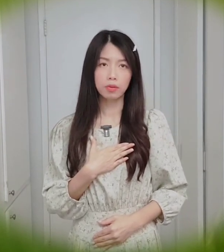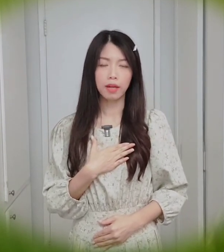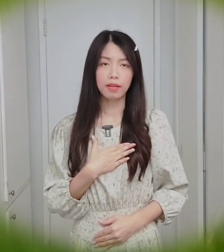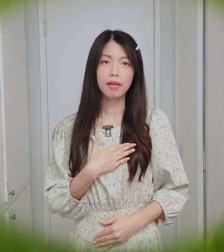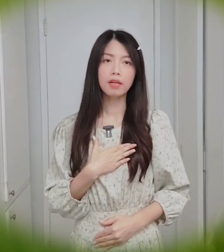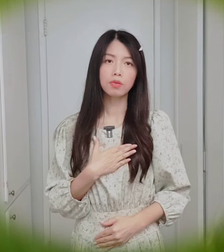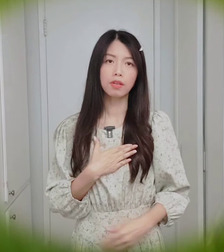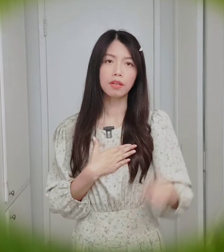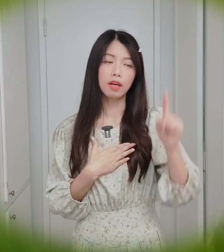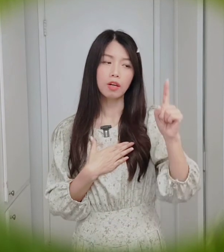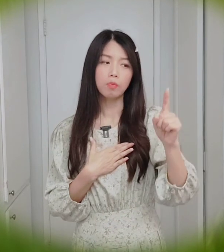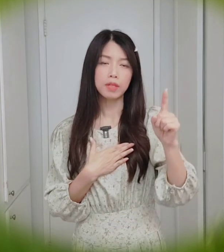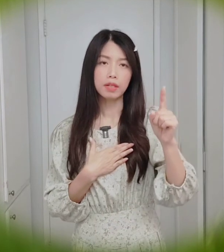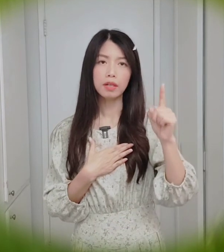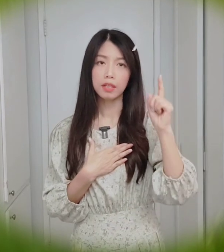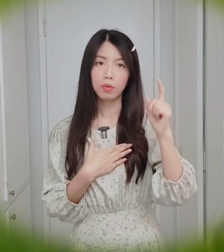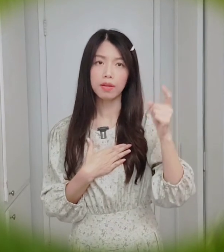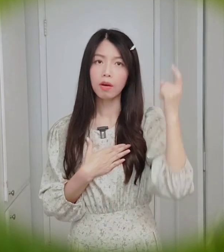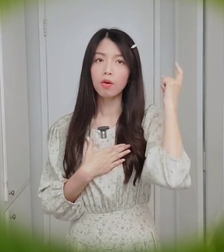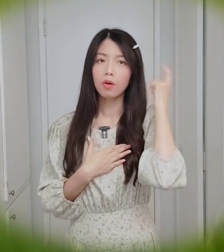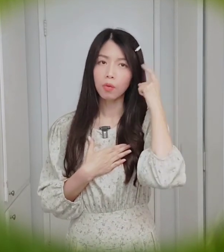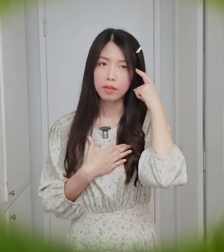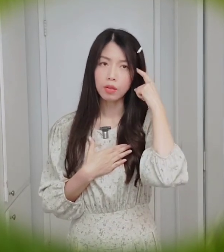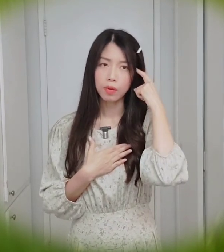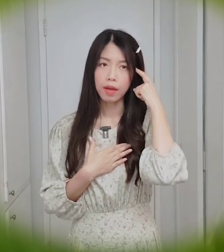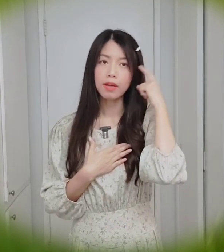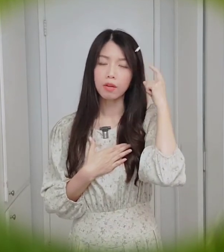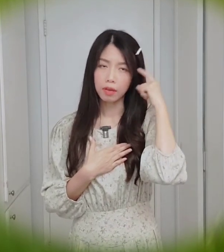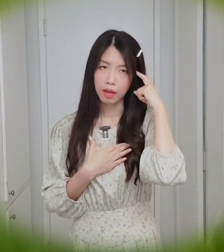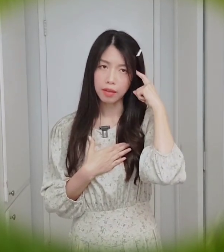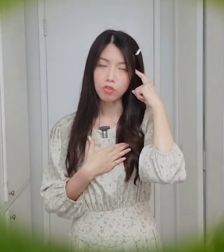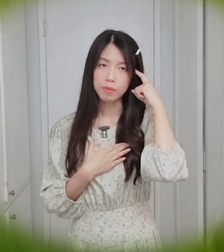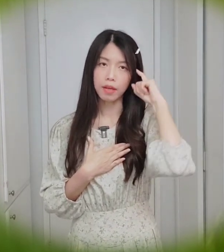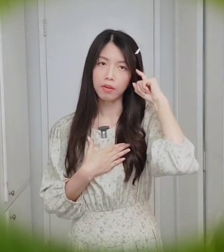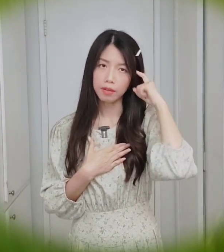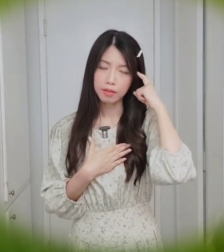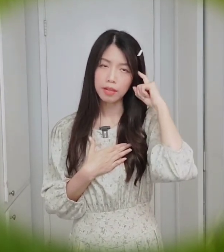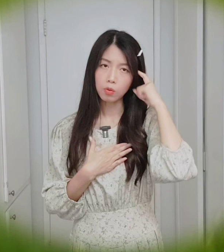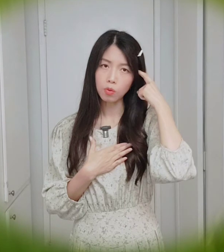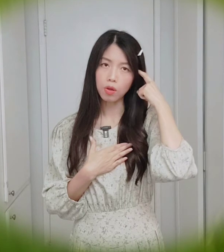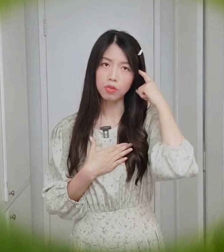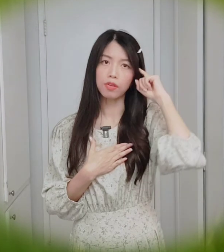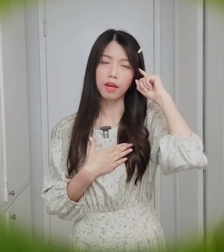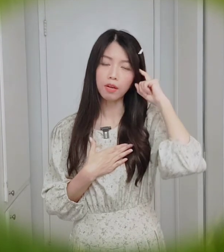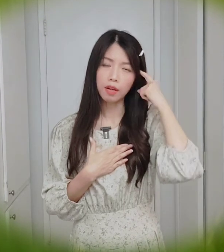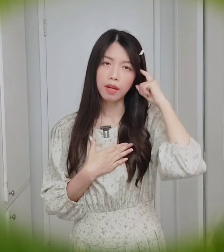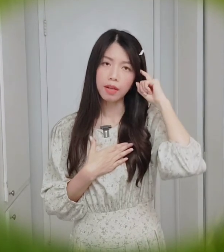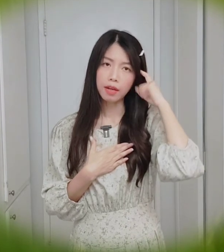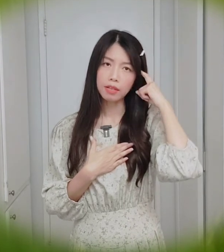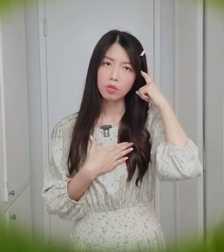생각지도 못한, 생각 수어는 검지를 이용해서 관자놀이에 이렇게 대주시면 돼요. 살짝 손을 돌려주셔야